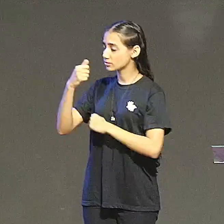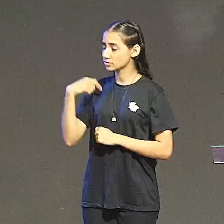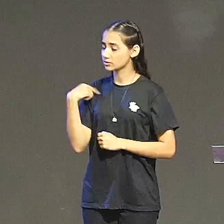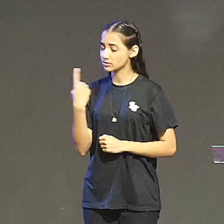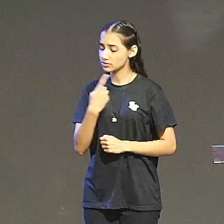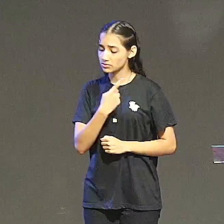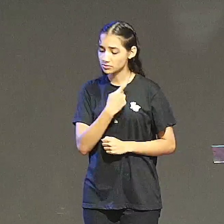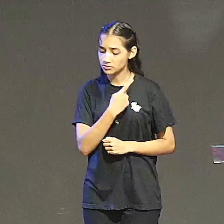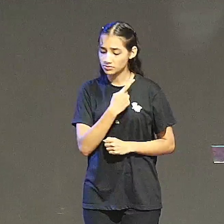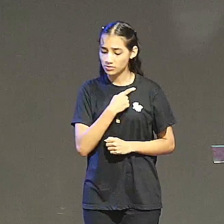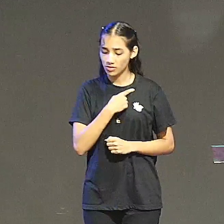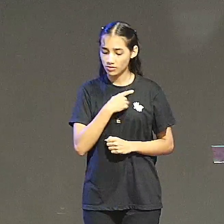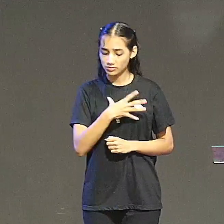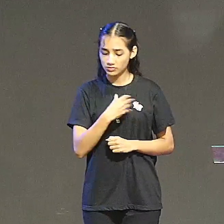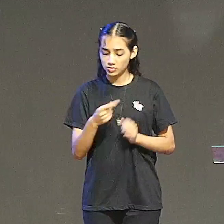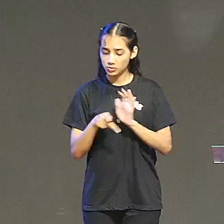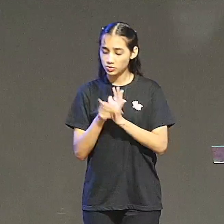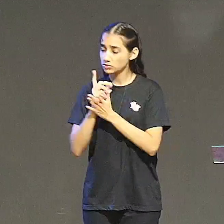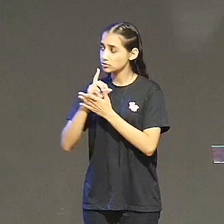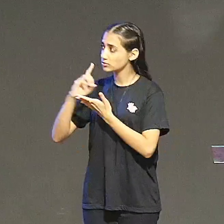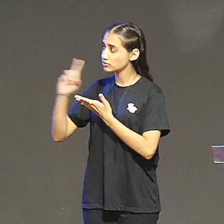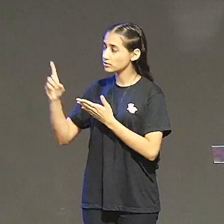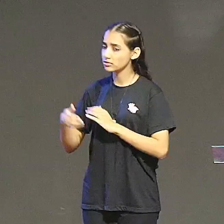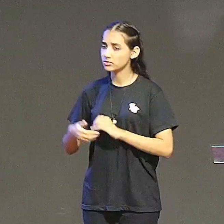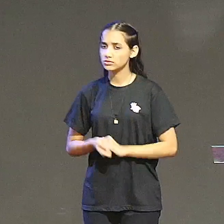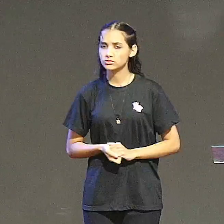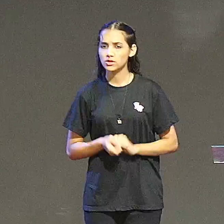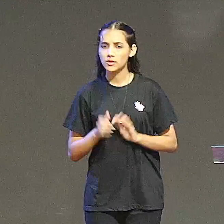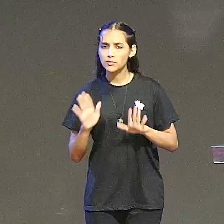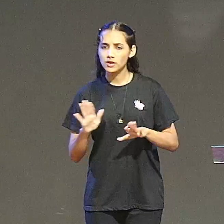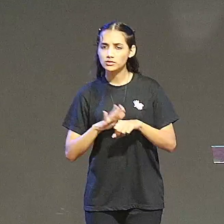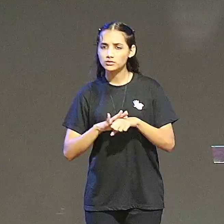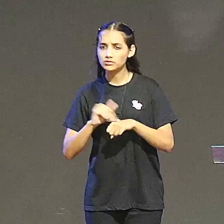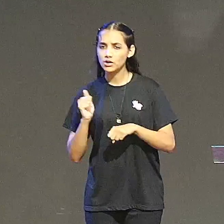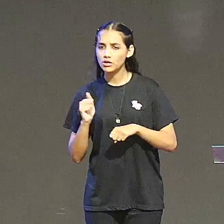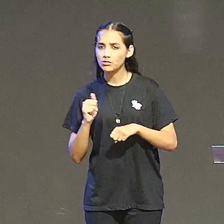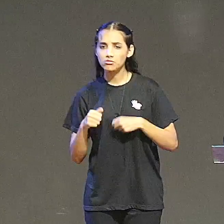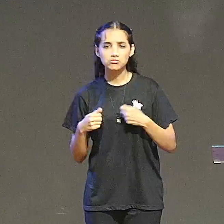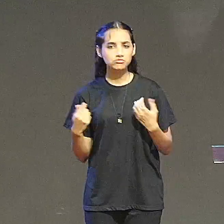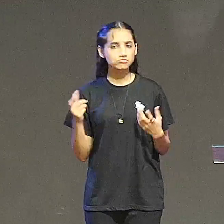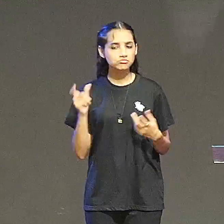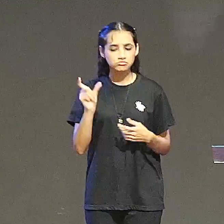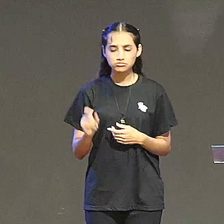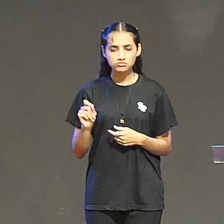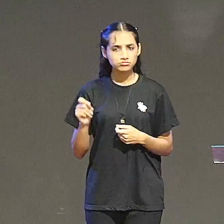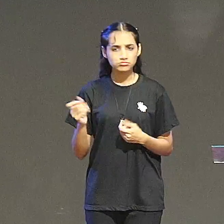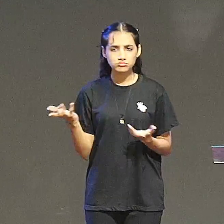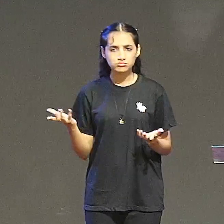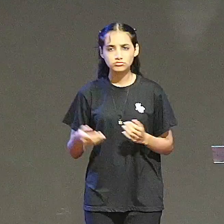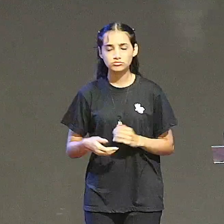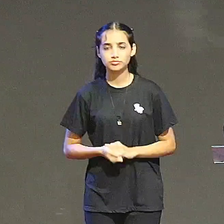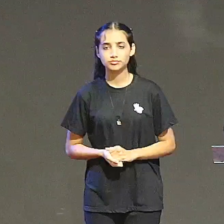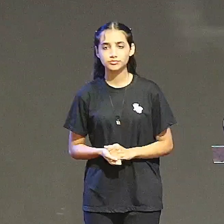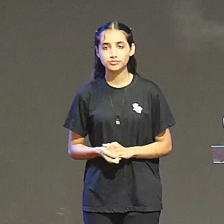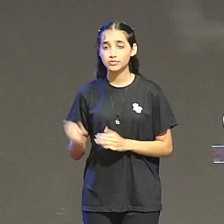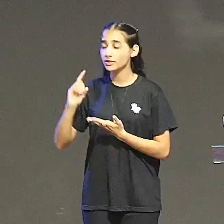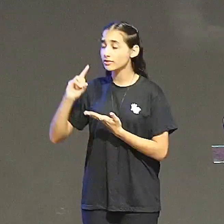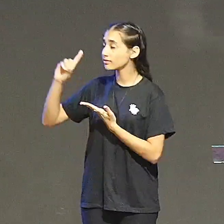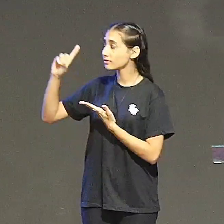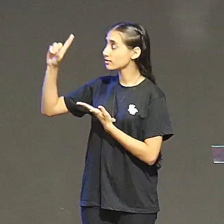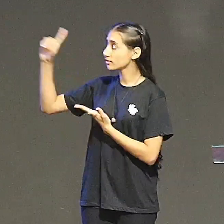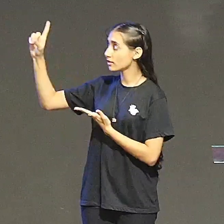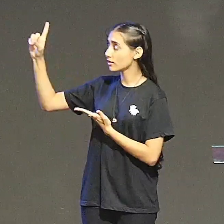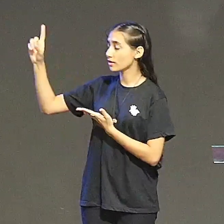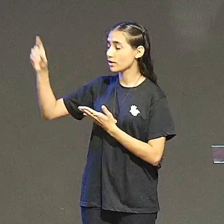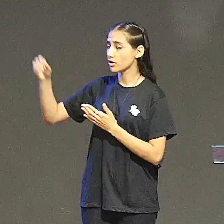gente é chamado filho de Deus vou contar para vocês O próprio Deus ele resolveu entrar no